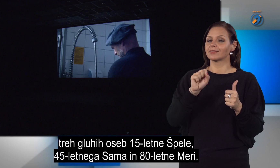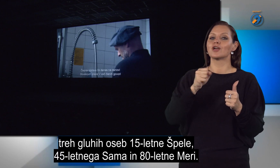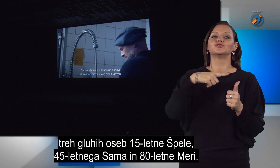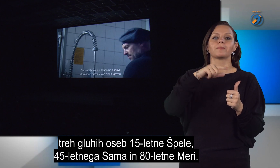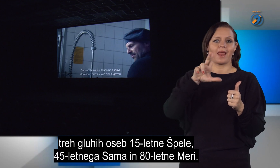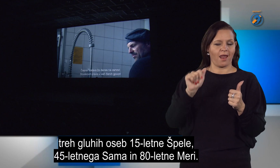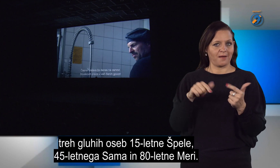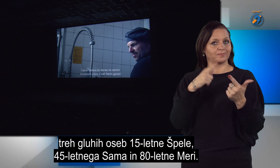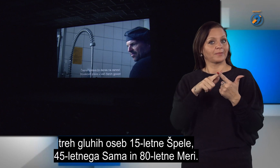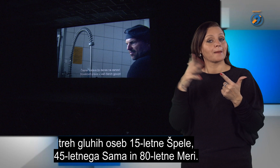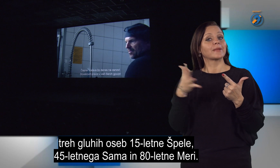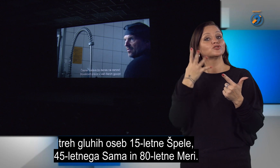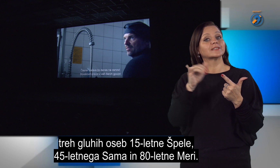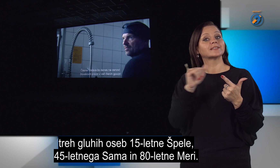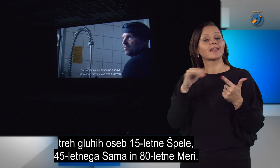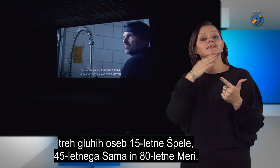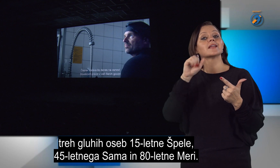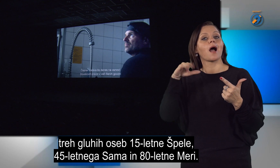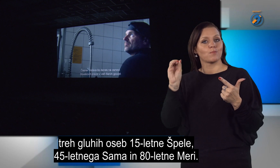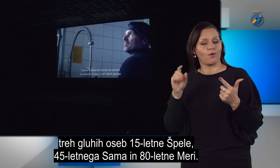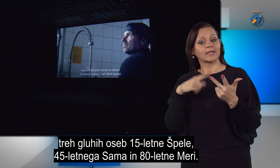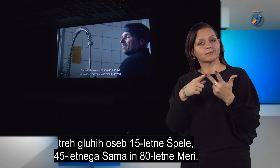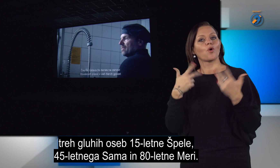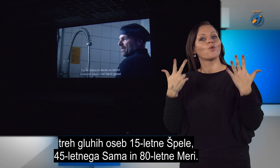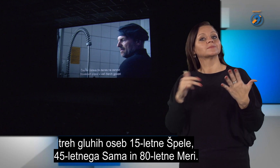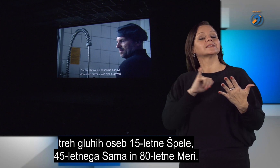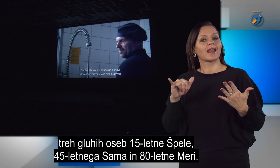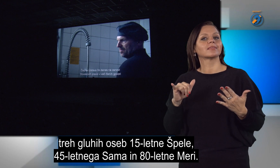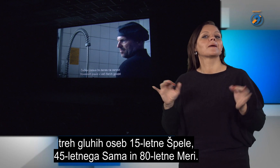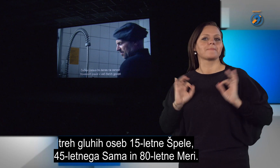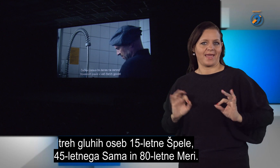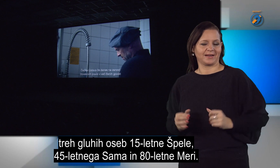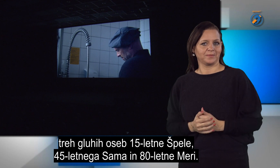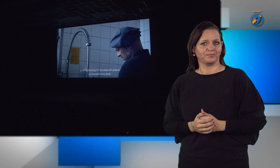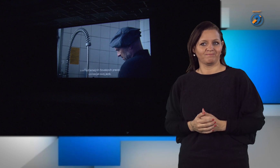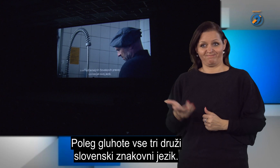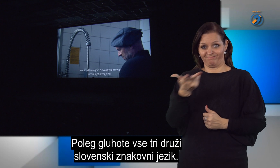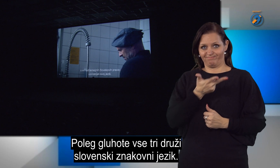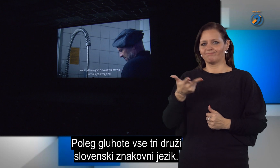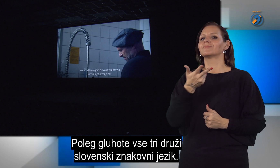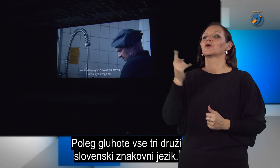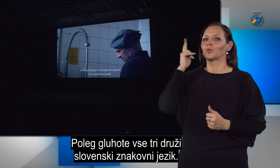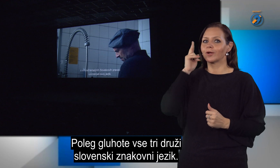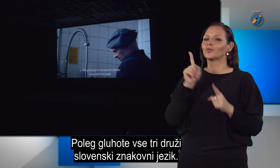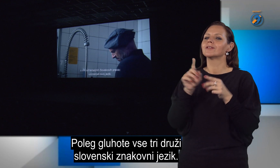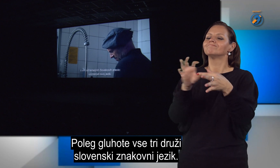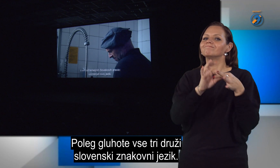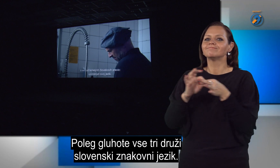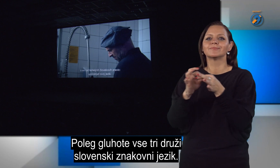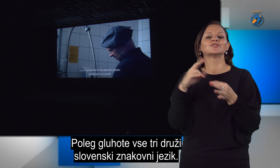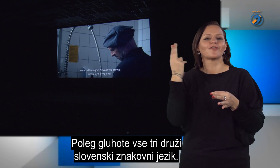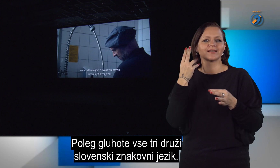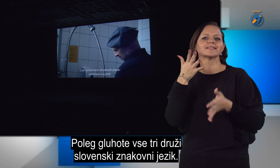15-letne Špele, 42-letnega Sama in 80-letne Meri. Poleg gluhote vse